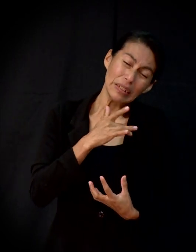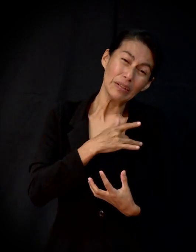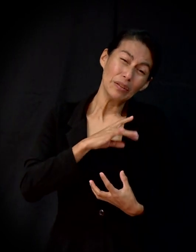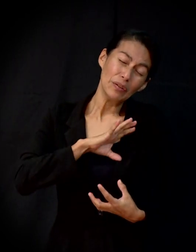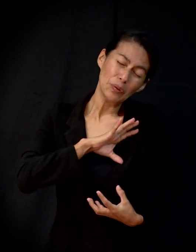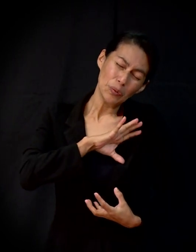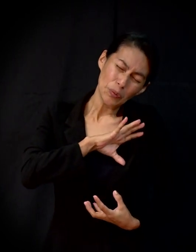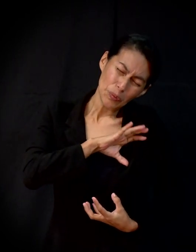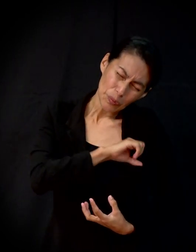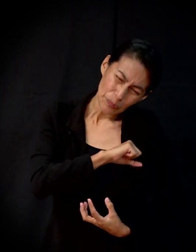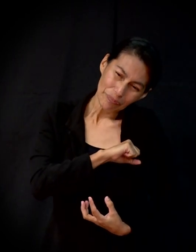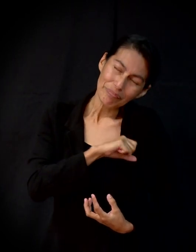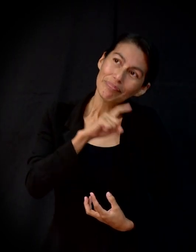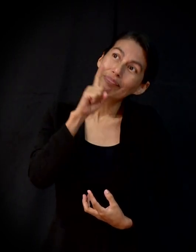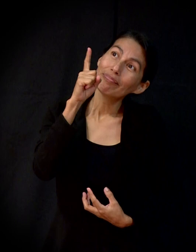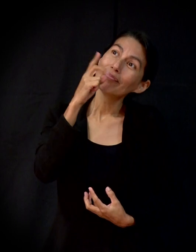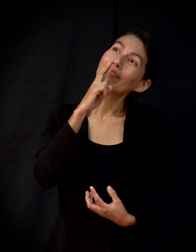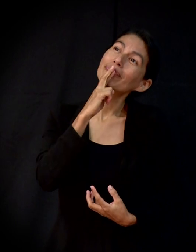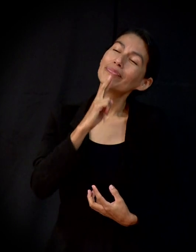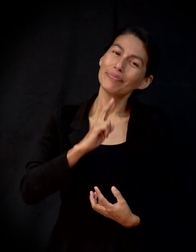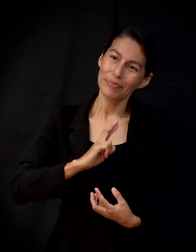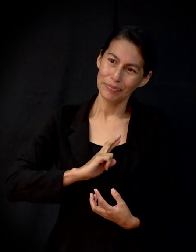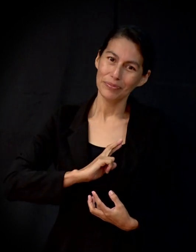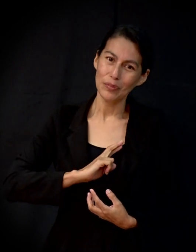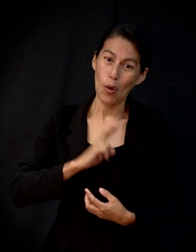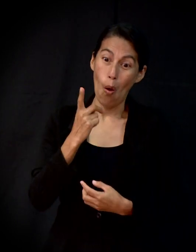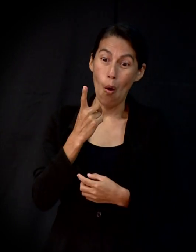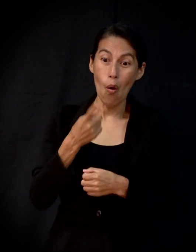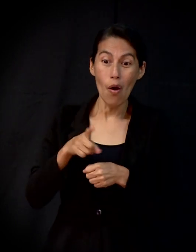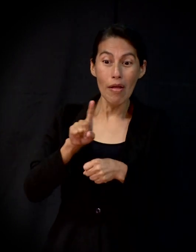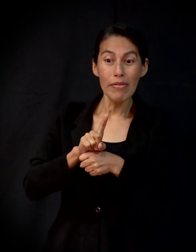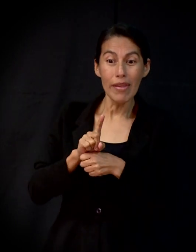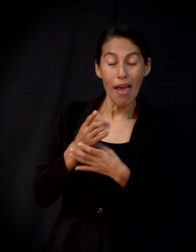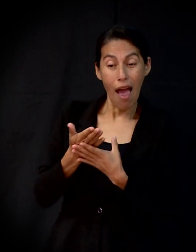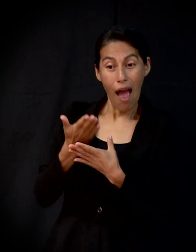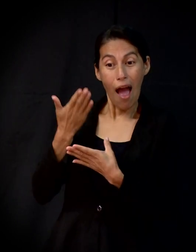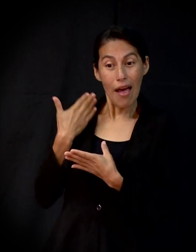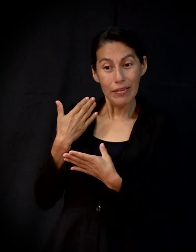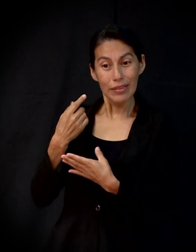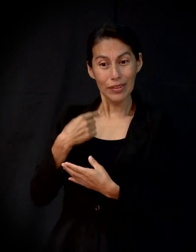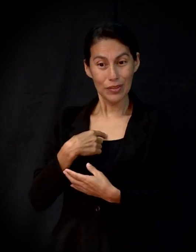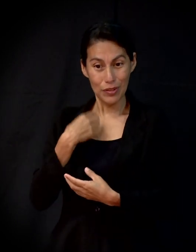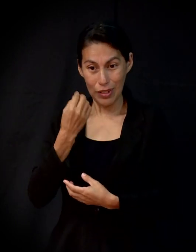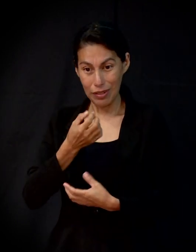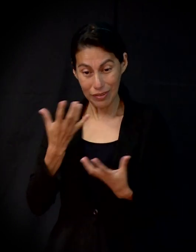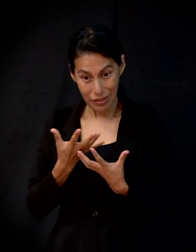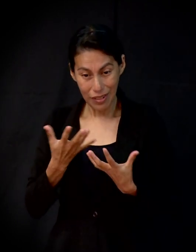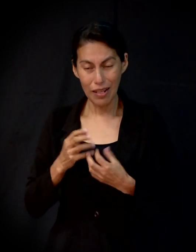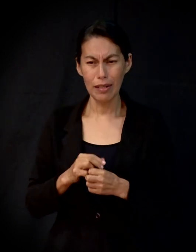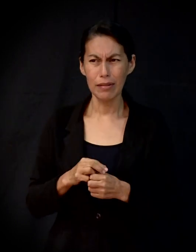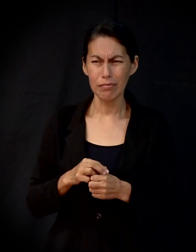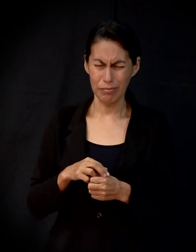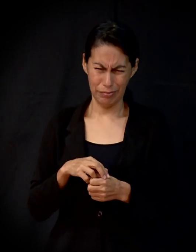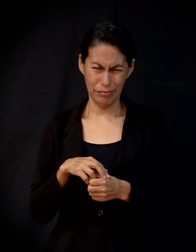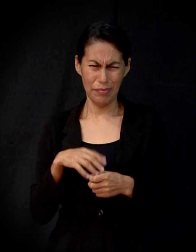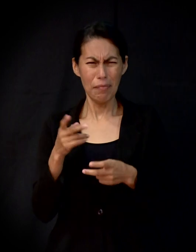corazón. Y contestó mi oración un día antes de que yo la hiciera.